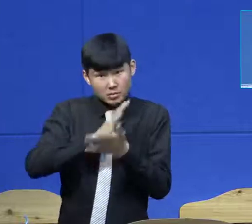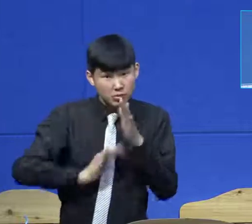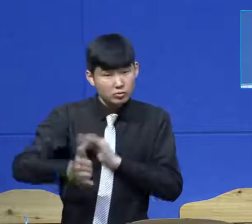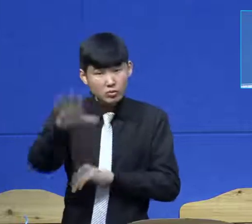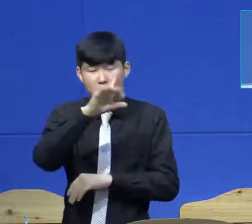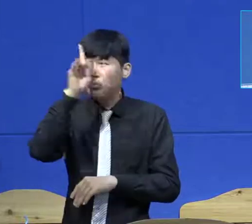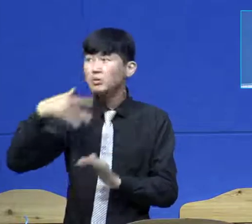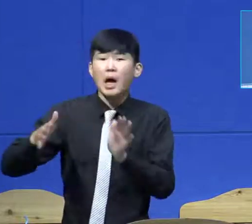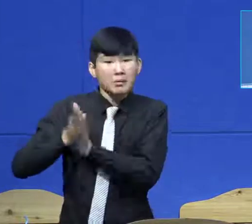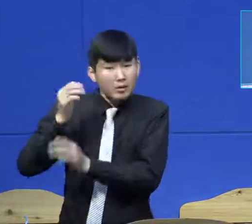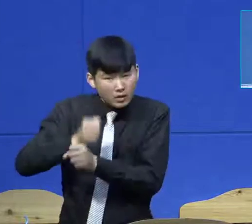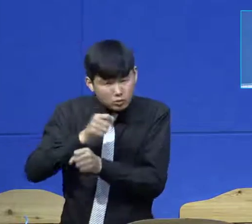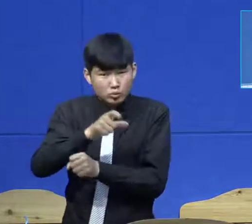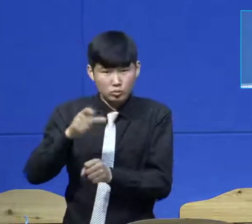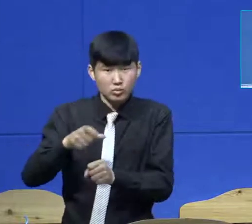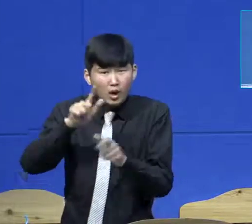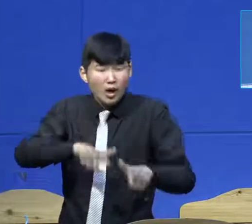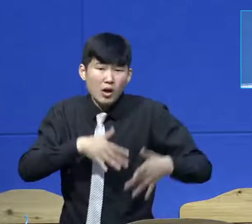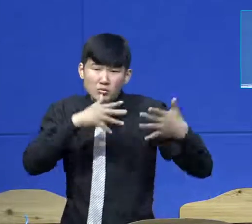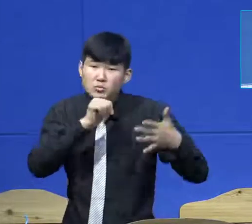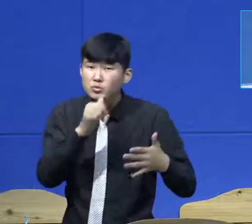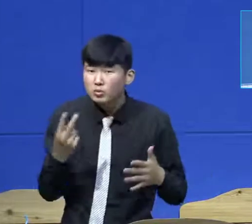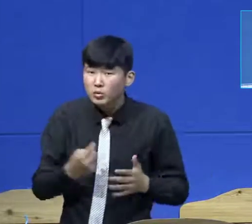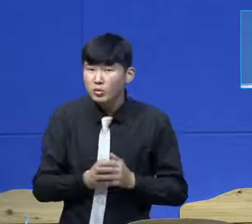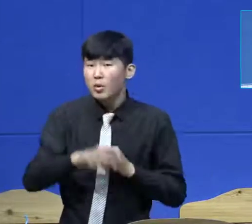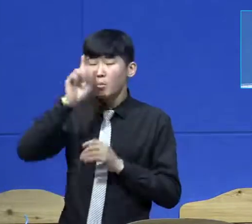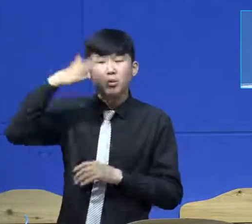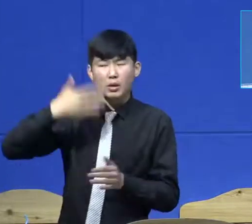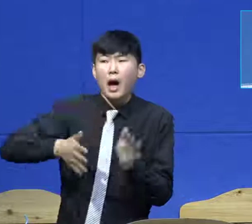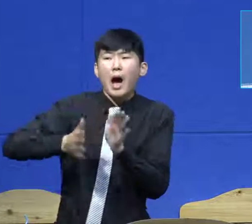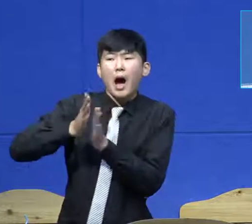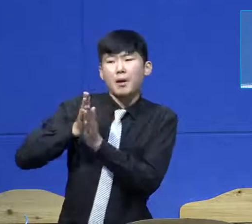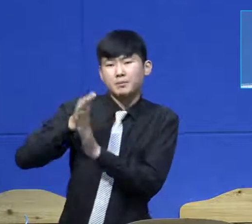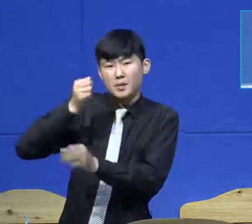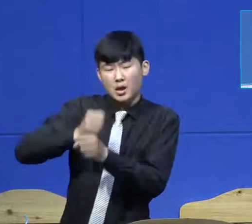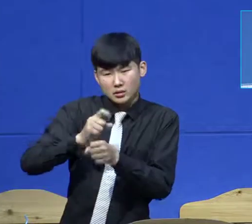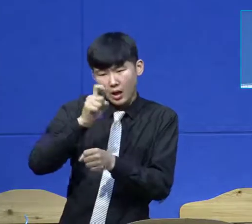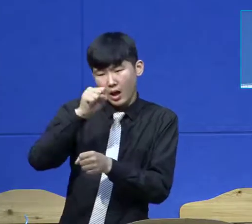нэр Бурхантай хамт ажиллаж байгаа хүмүүс. Энэ гайхалтай биш үү? Бурханы хамтрагч гэсэн.